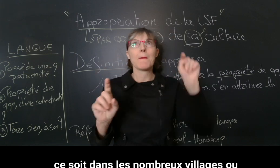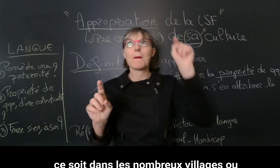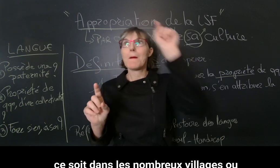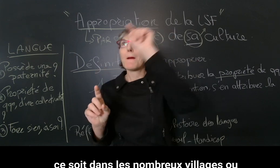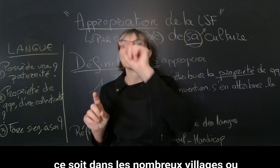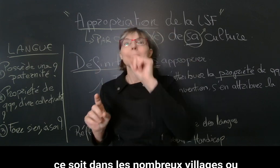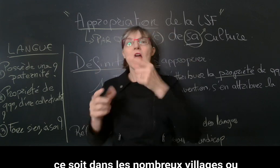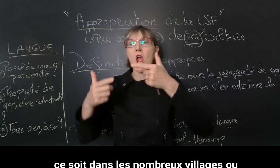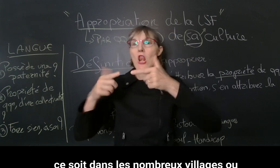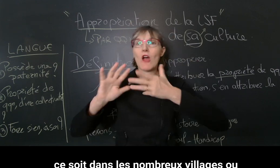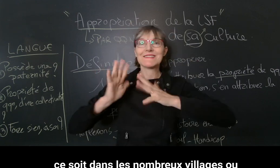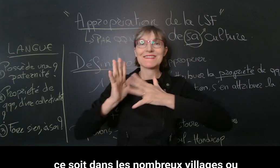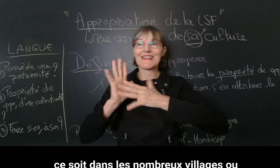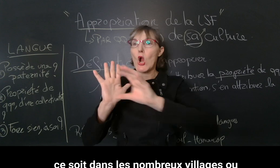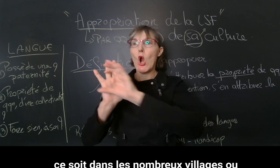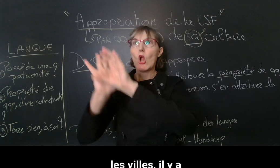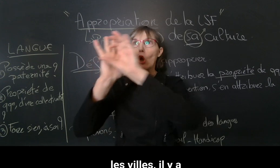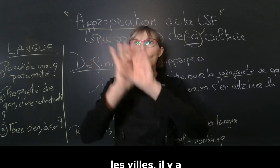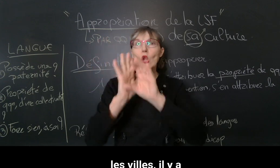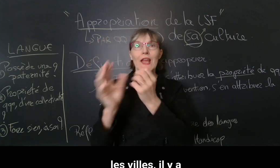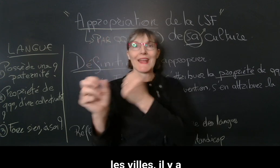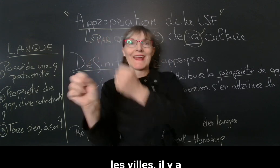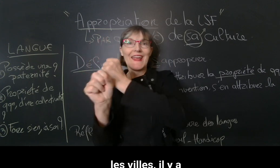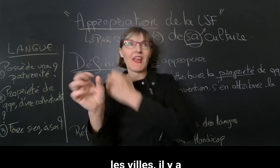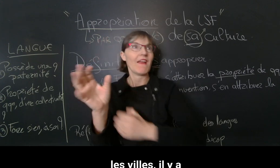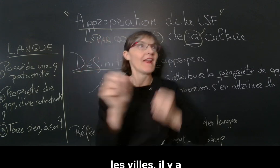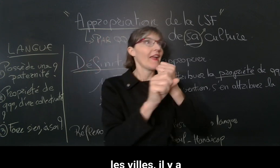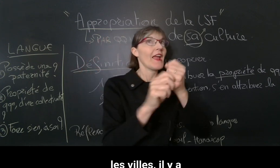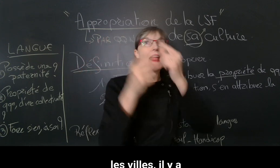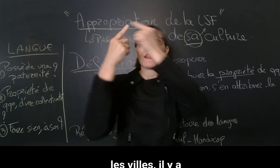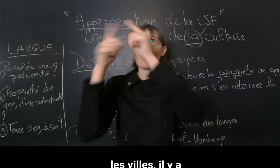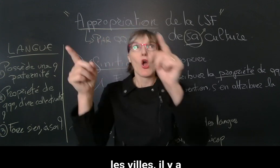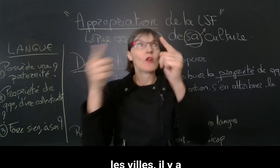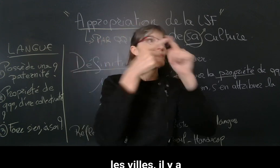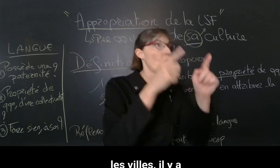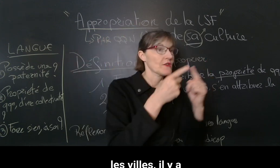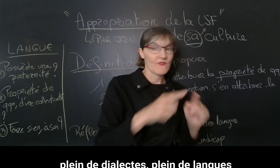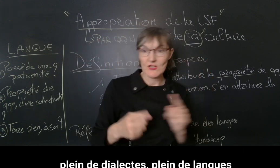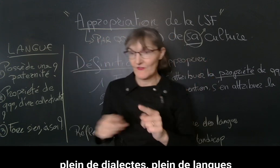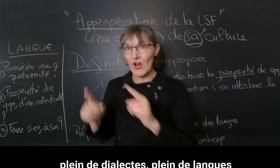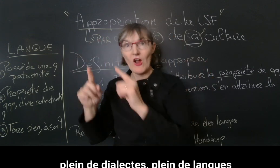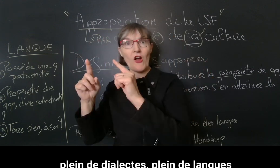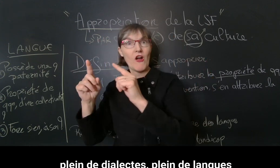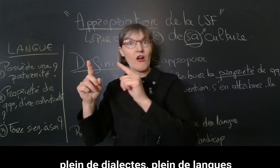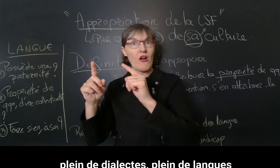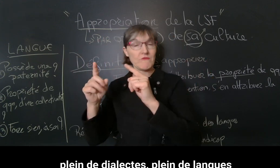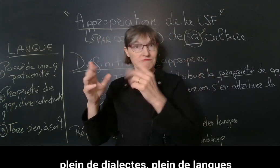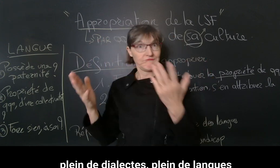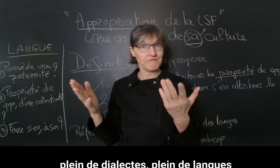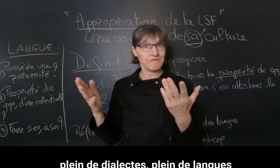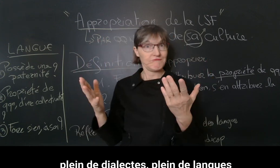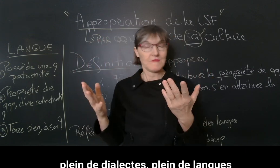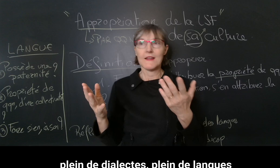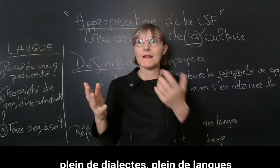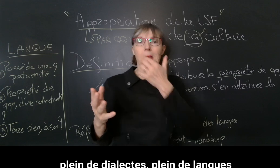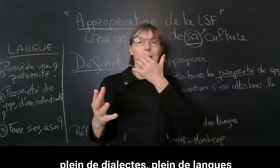dans les multiples villages ou des villes il ya plein de dialectes plein de langues